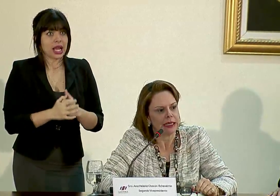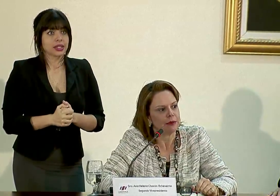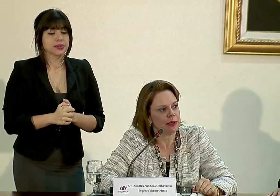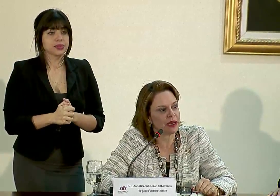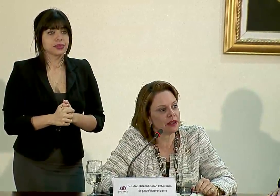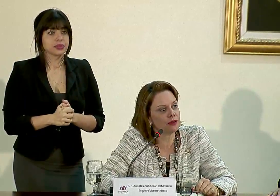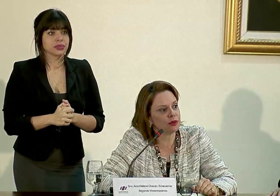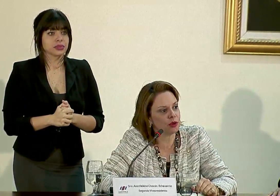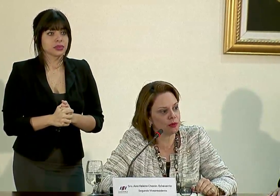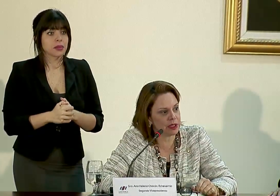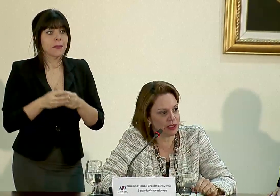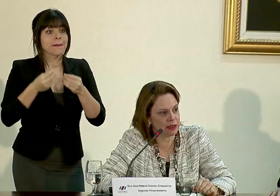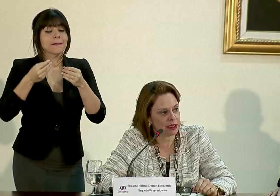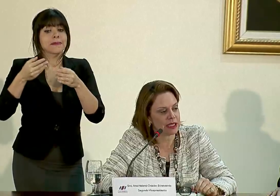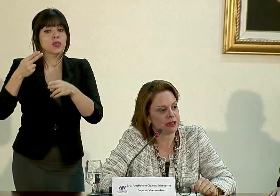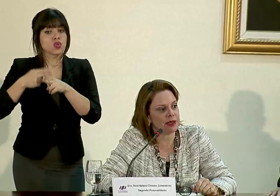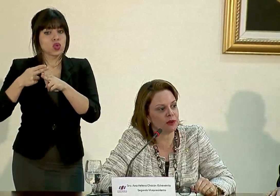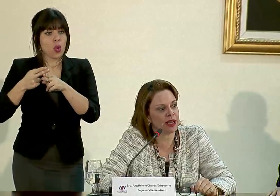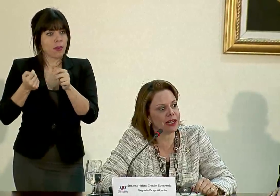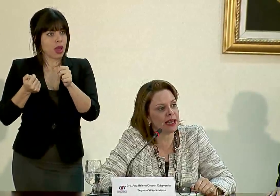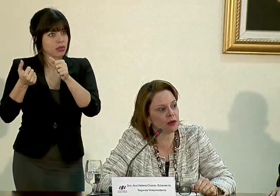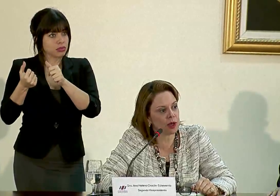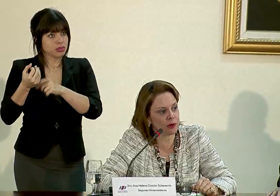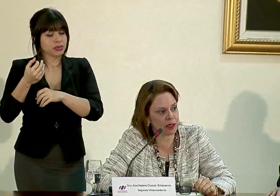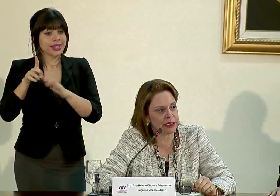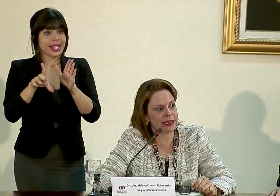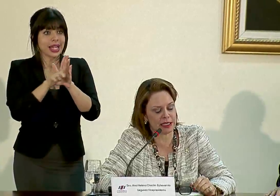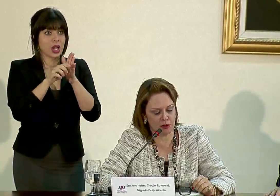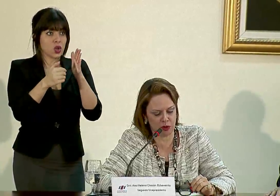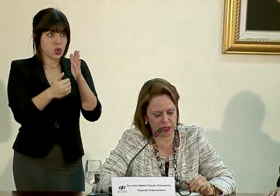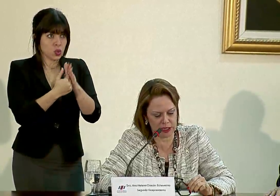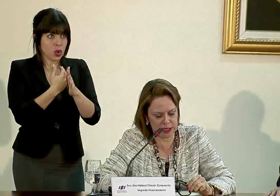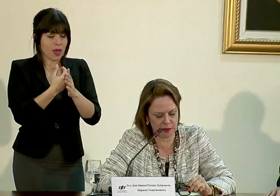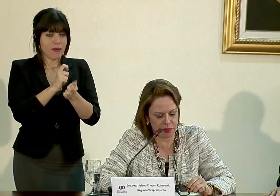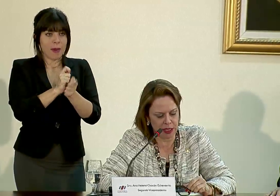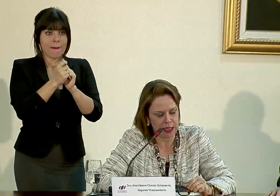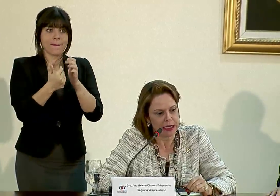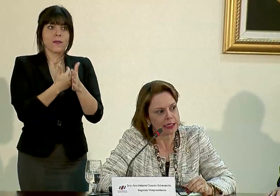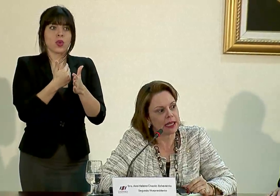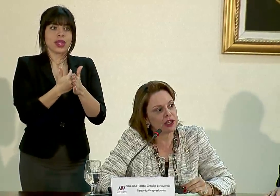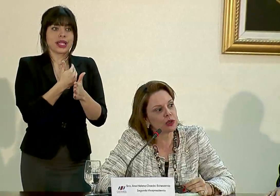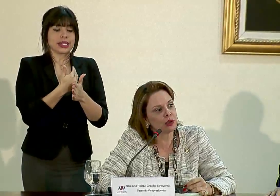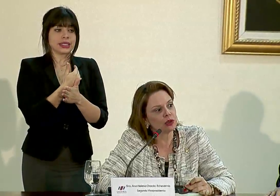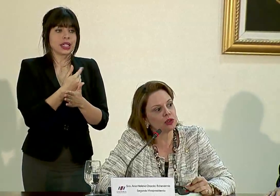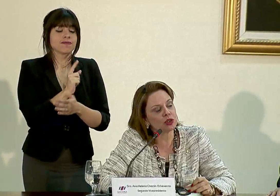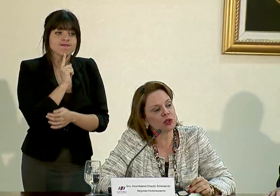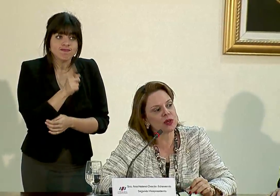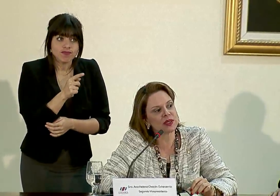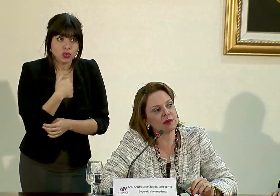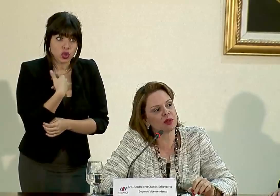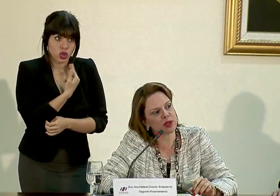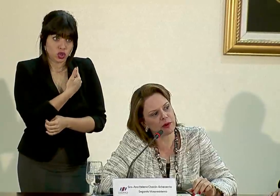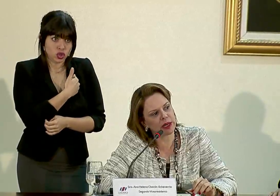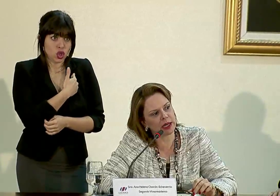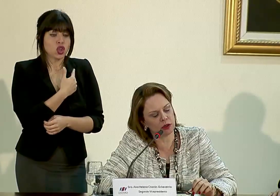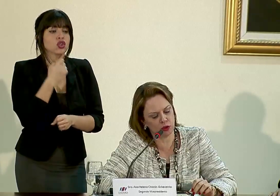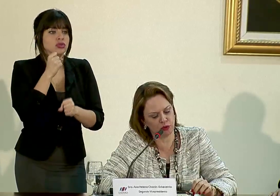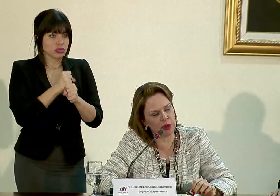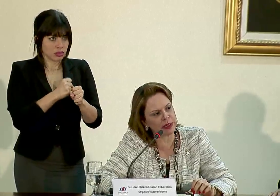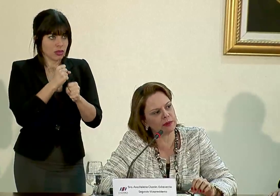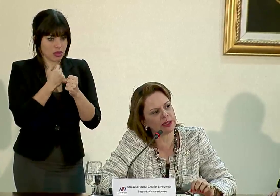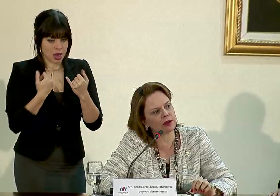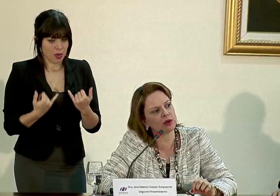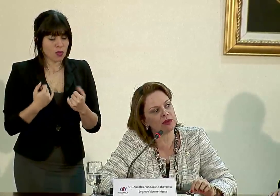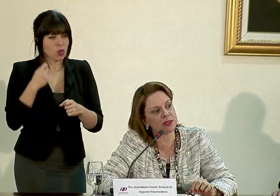pierde su nombre y viene una ley nueva que se moderniza de hecho nosotros estamos trabajando